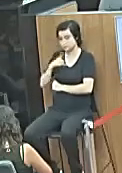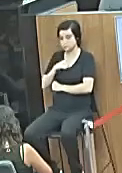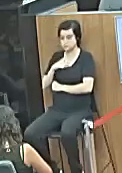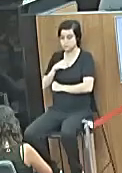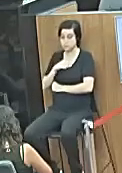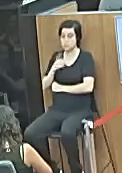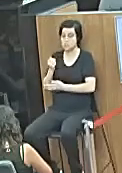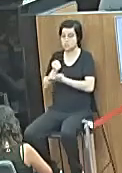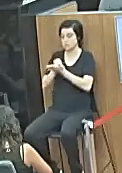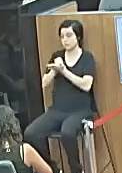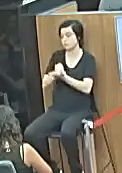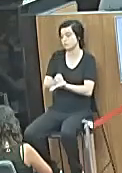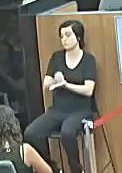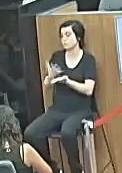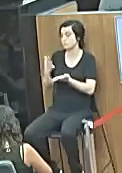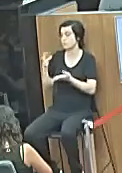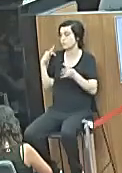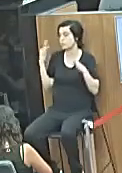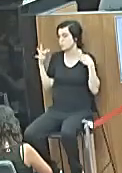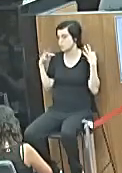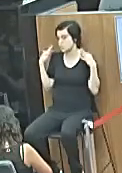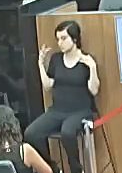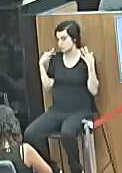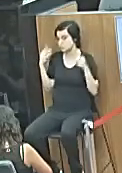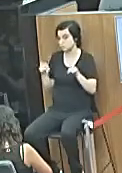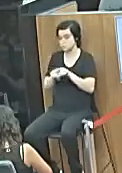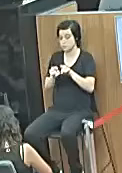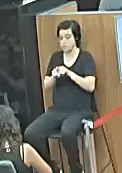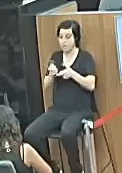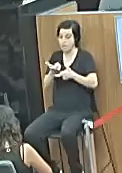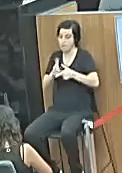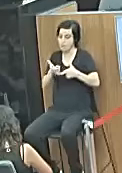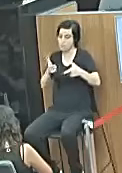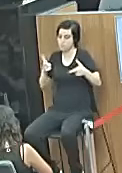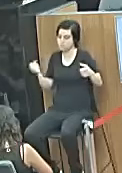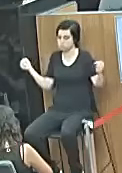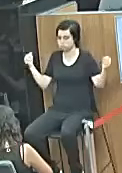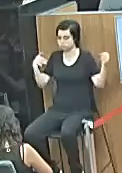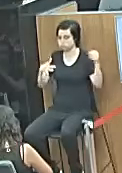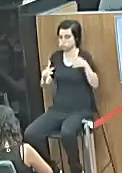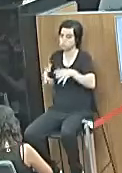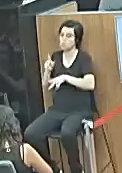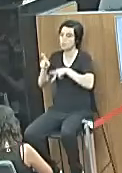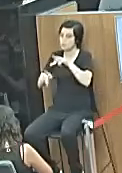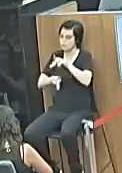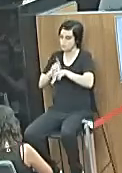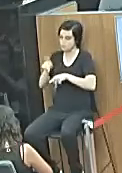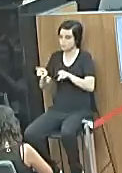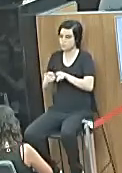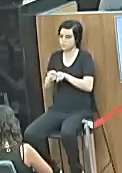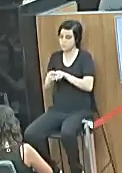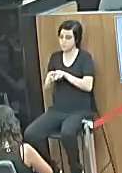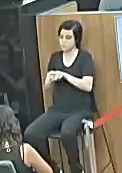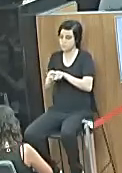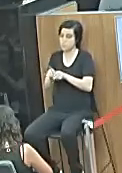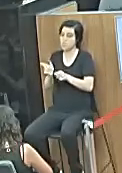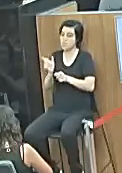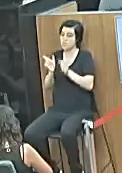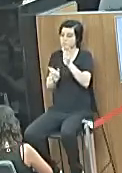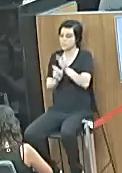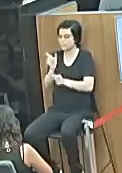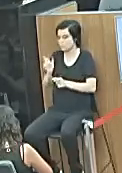turístico com vistas a incrementar o fluxo ea a taxa de permanência de